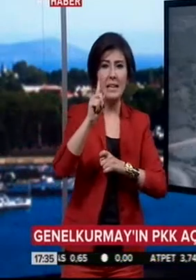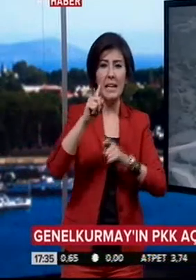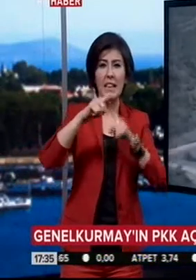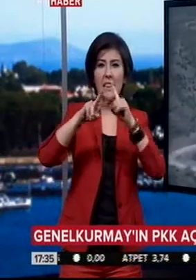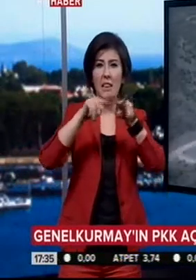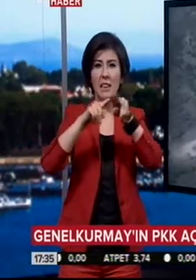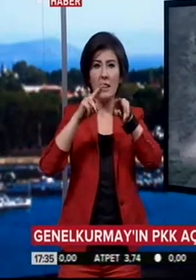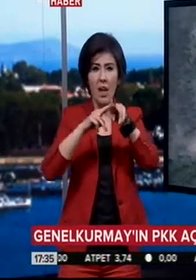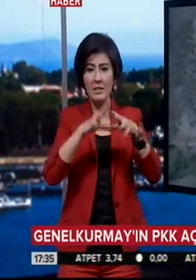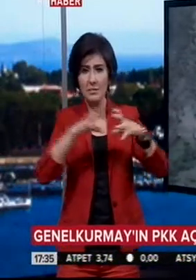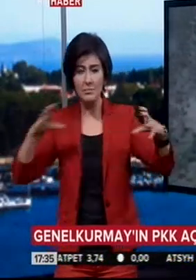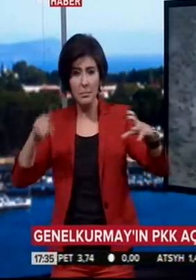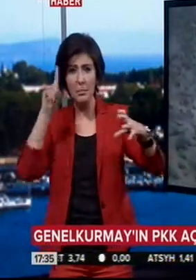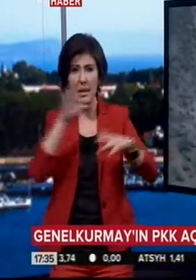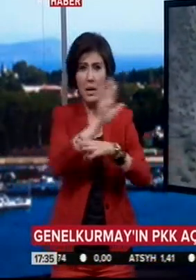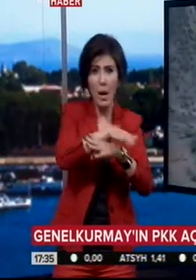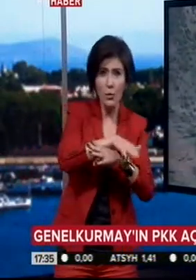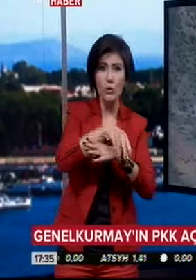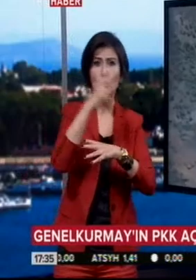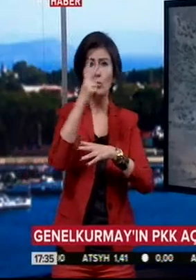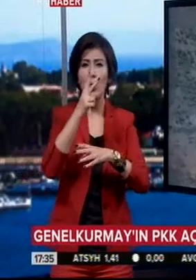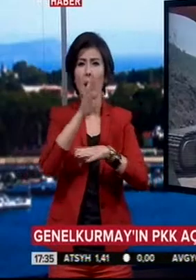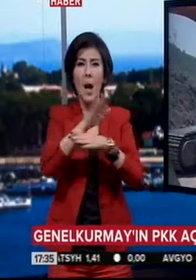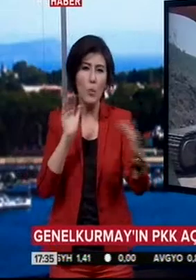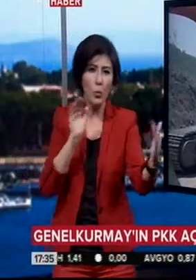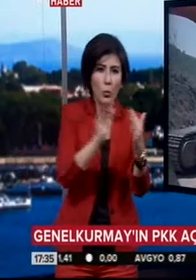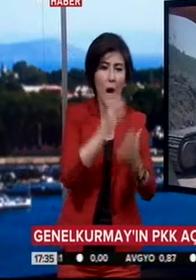tankı, bir kamyon ve 3 kamyoneti ateşe verdi.